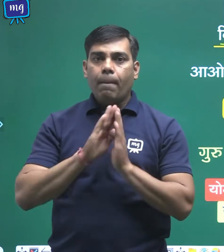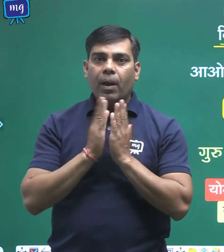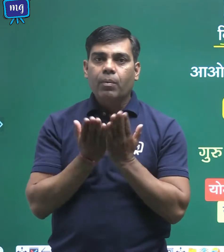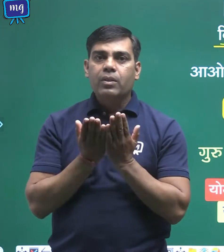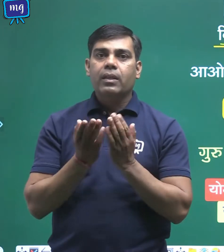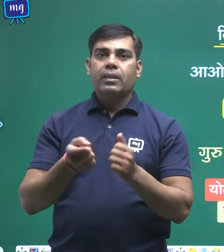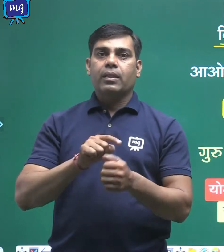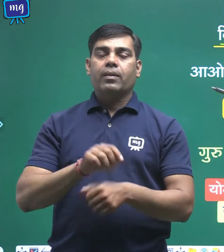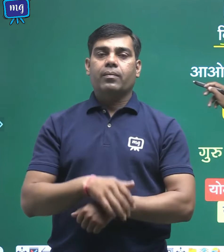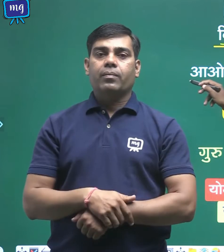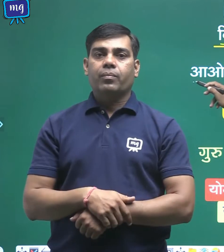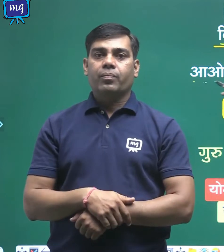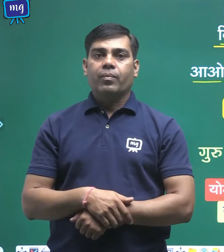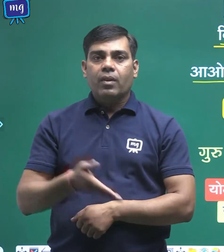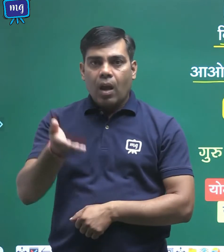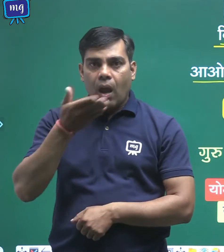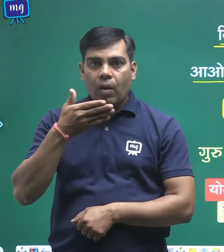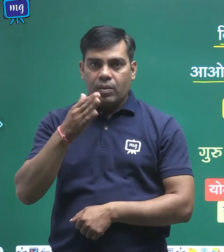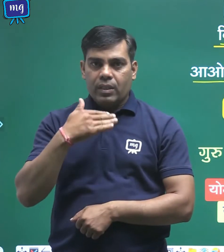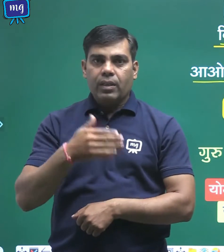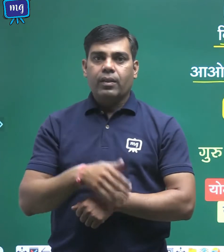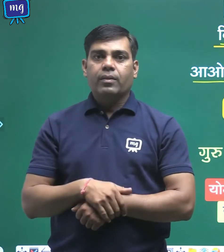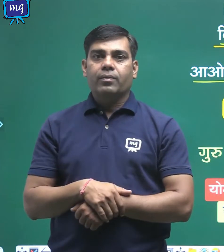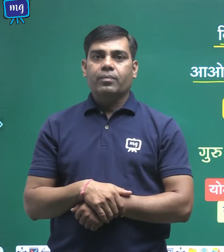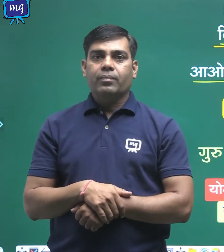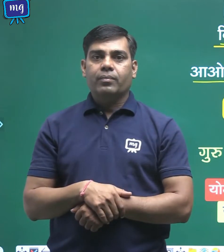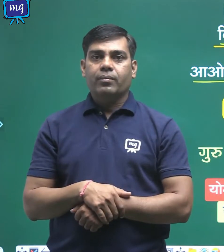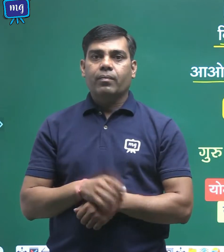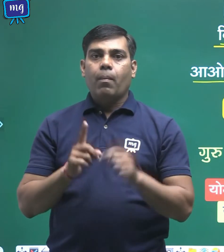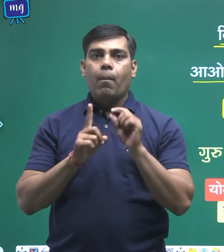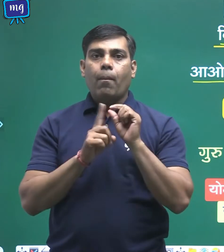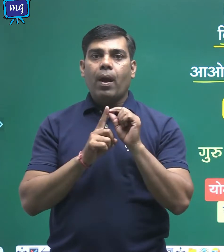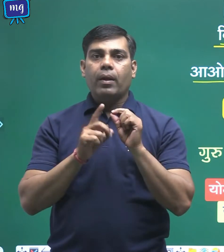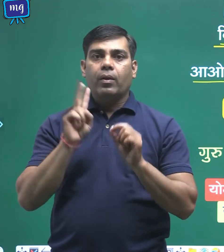पाठ्यपुस्तक से आओ सीखें भाग 2